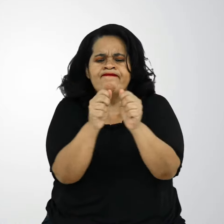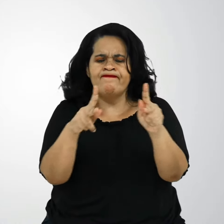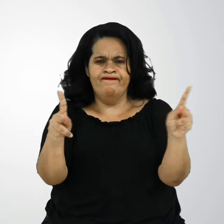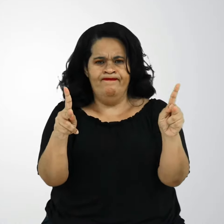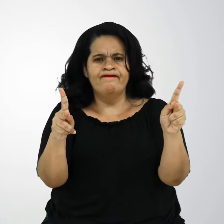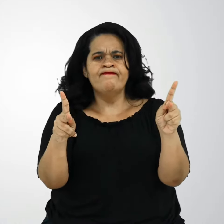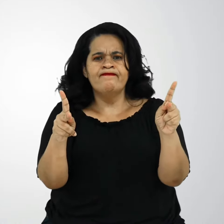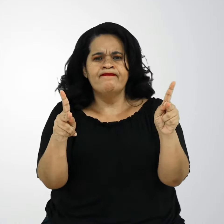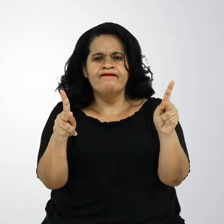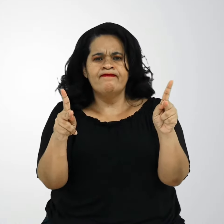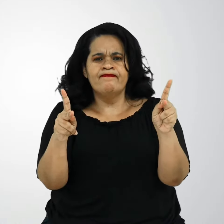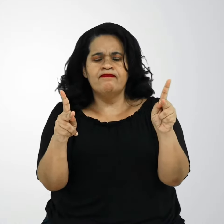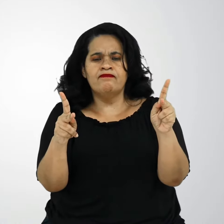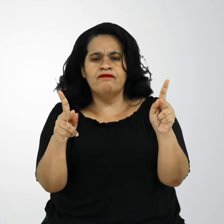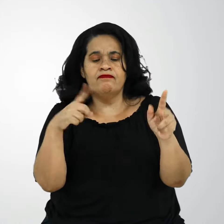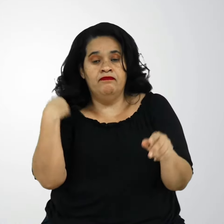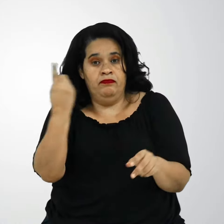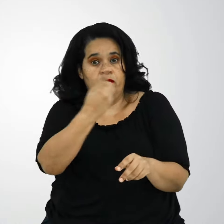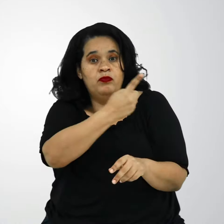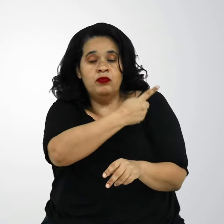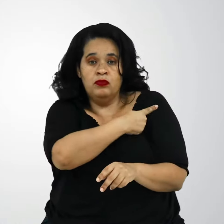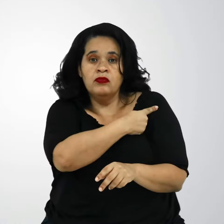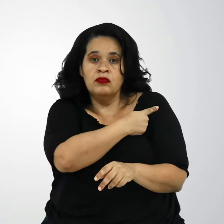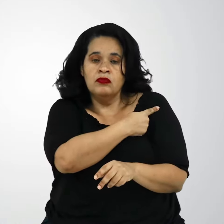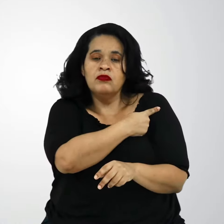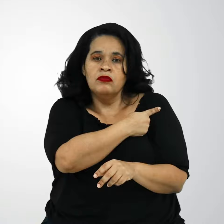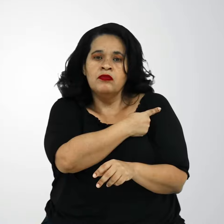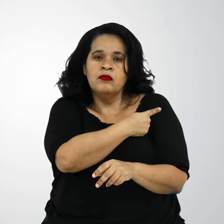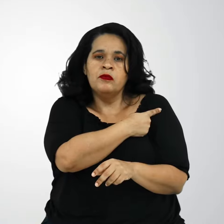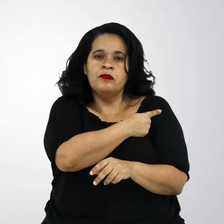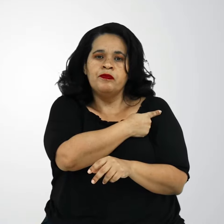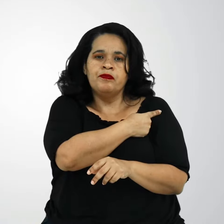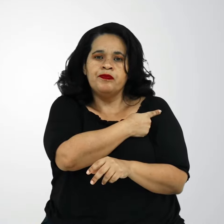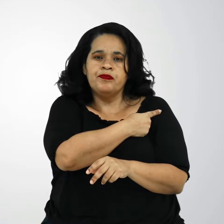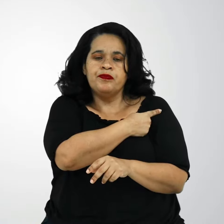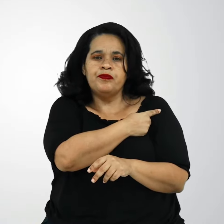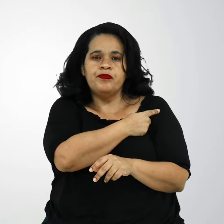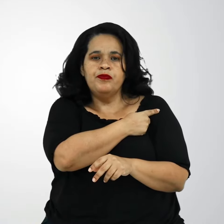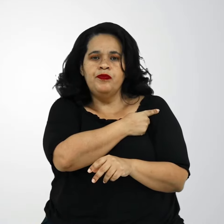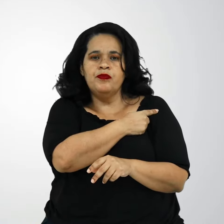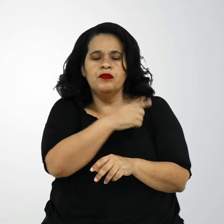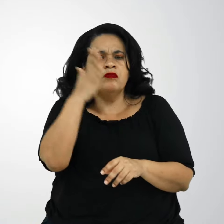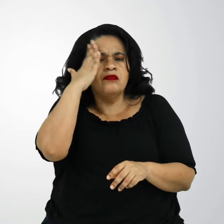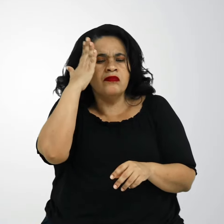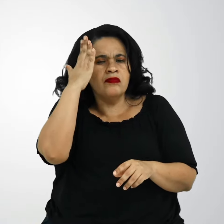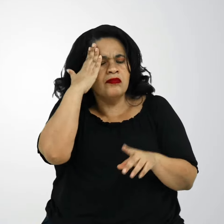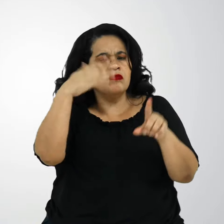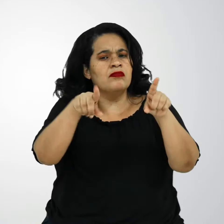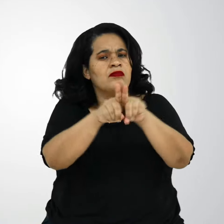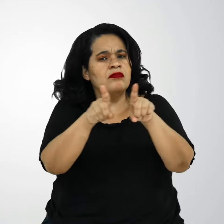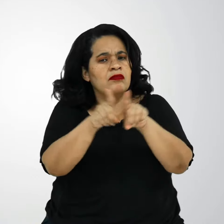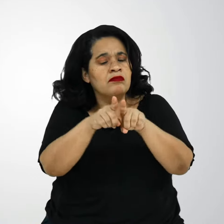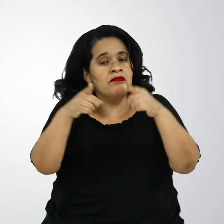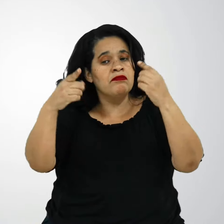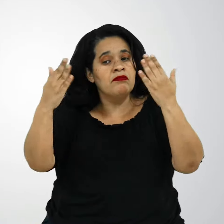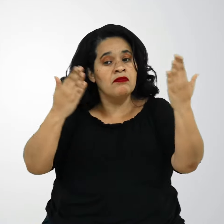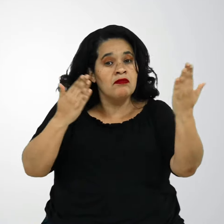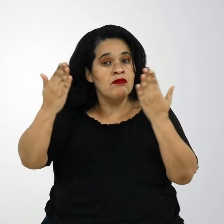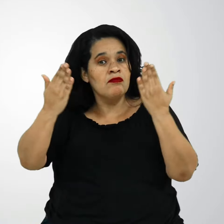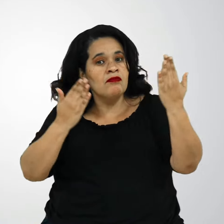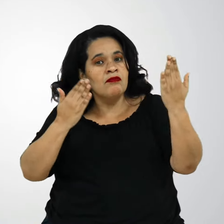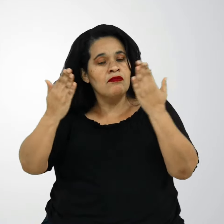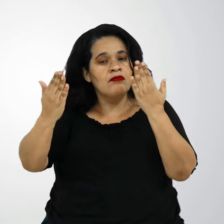literatura apocalíptica, e a gente tem como pista o livro de Daniel, né, que ele fala metade da semana. É